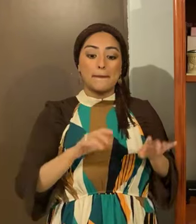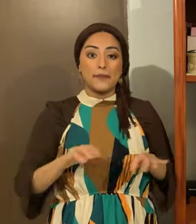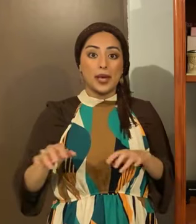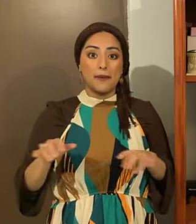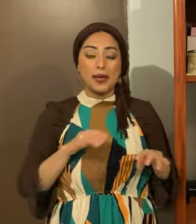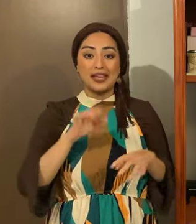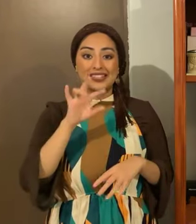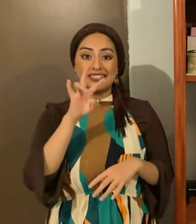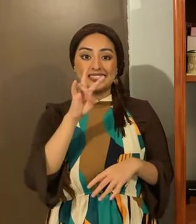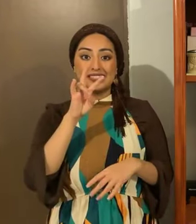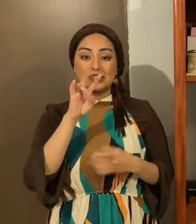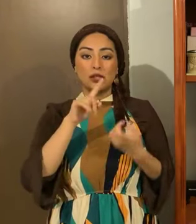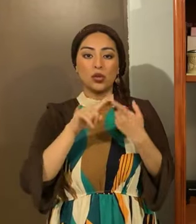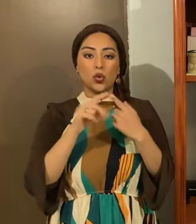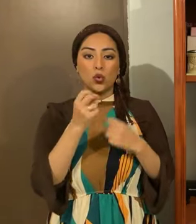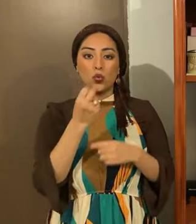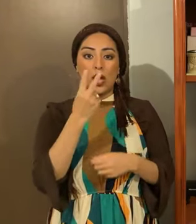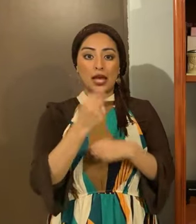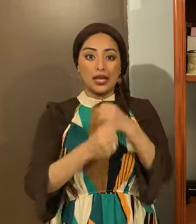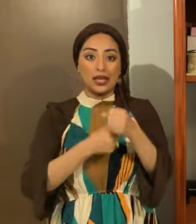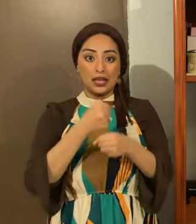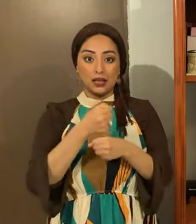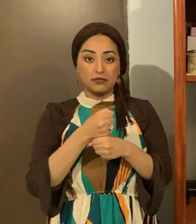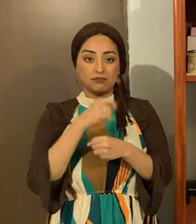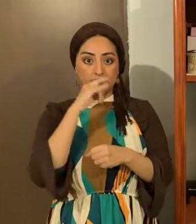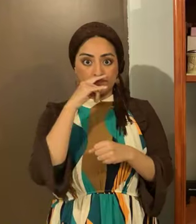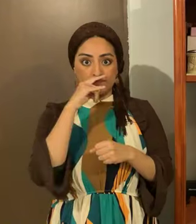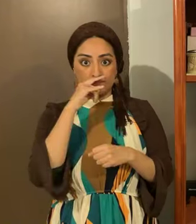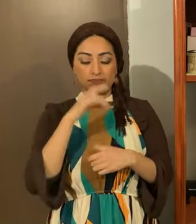los 7 a los 12 años, muy niño.